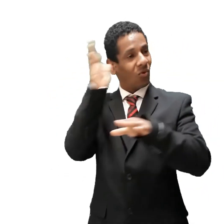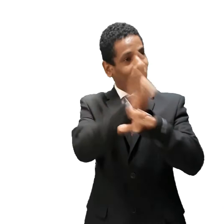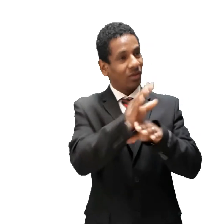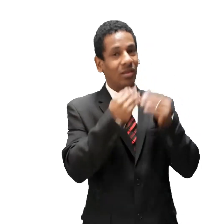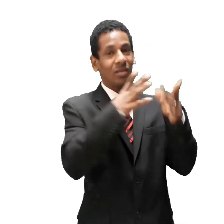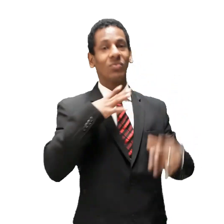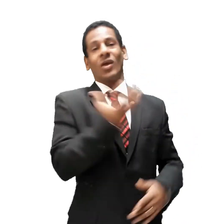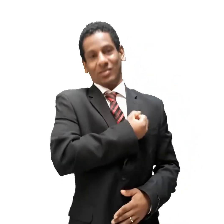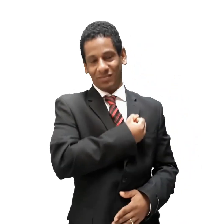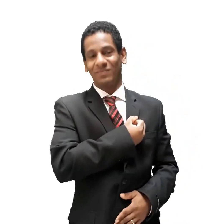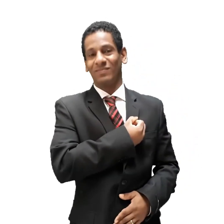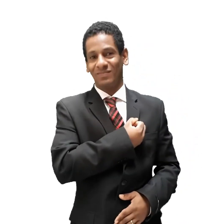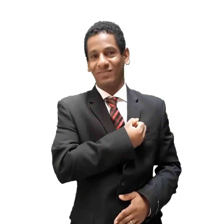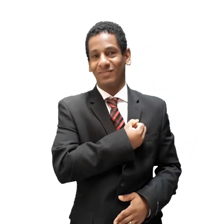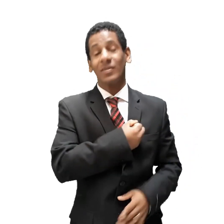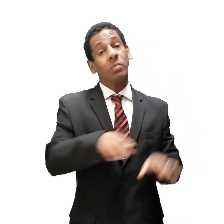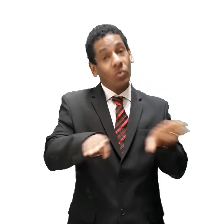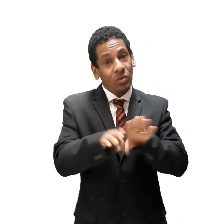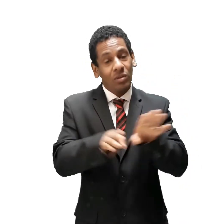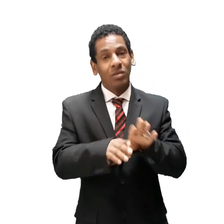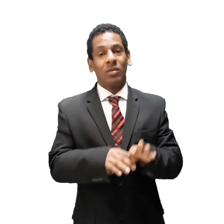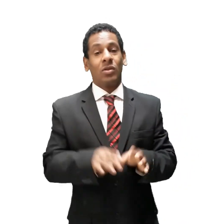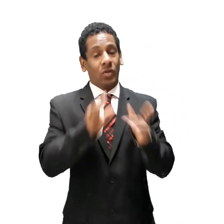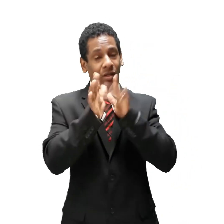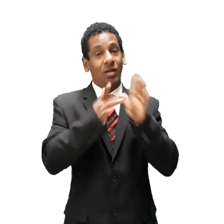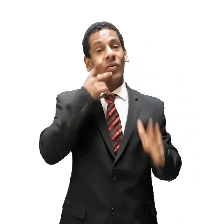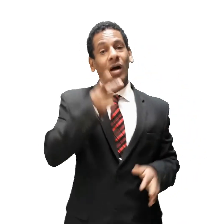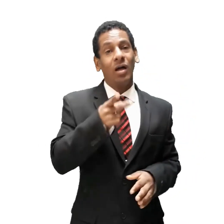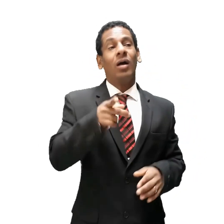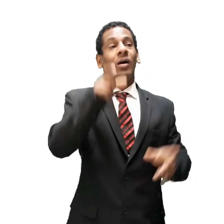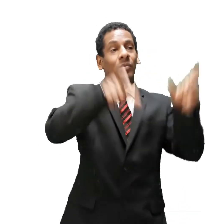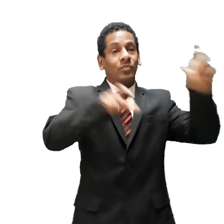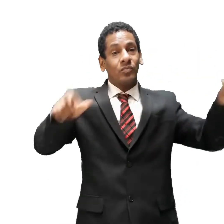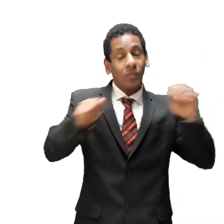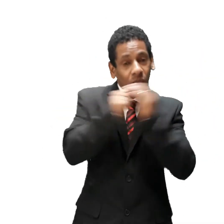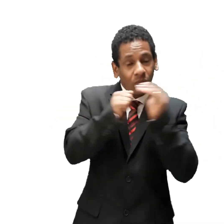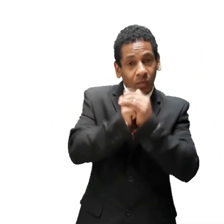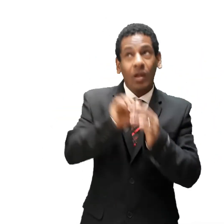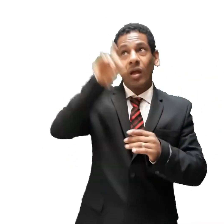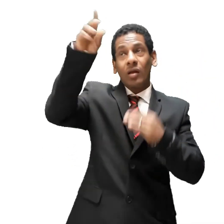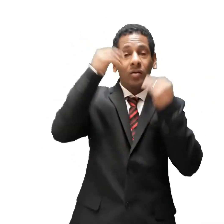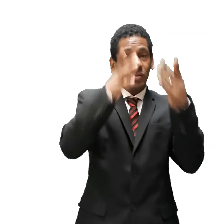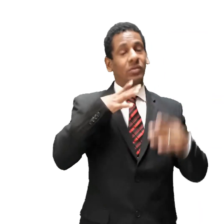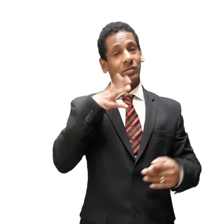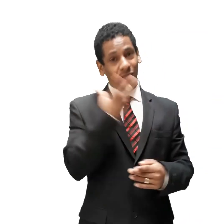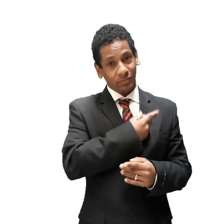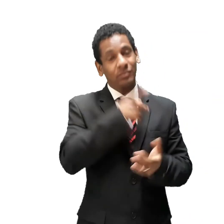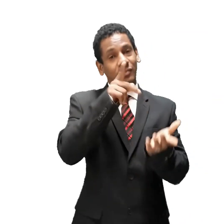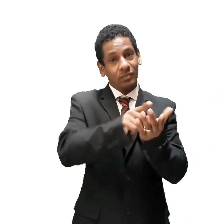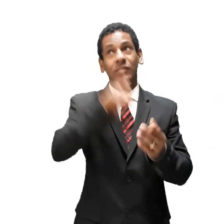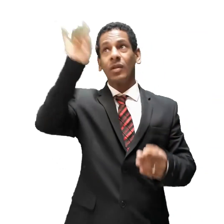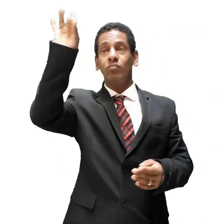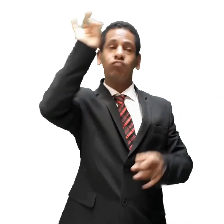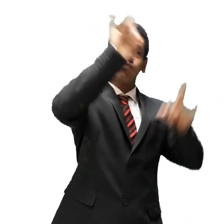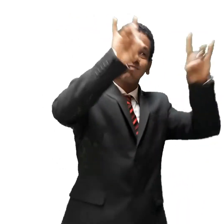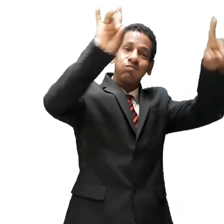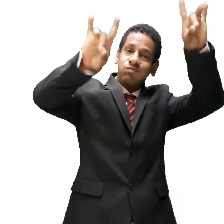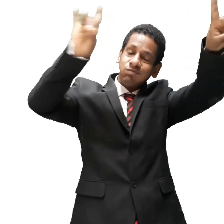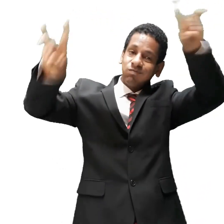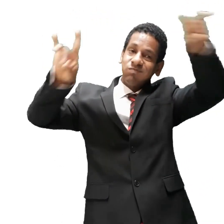como o Senhor de sua vida. E o Senhor Jesus, ele é esse profeta, é aquele que nos dá a salvação, é aquele que derrama o